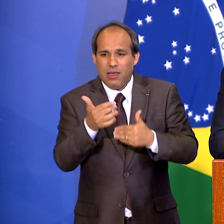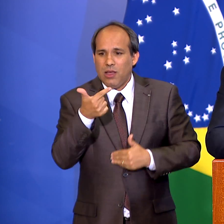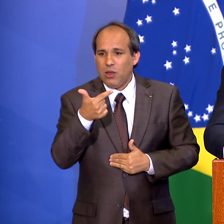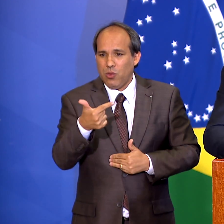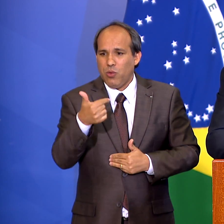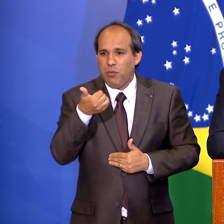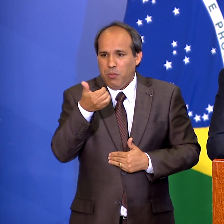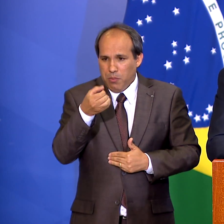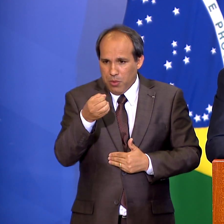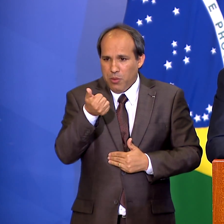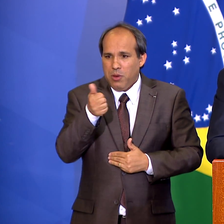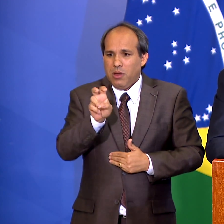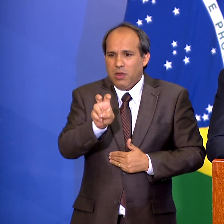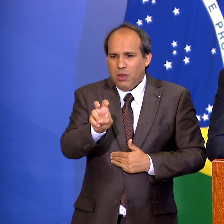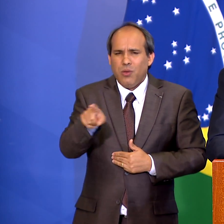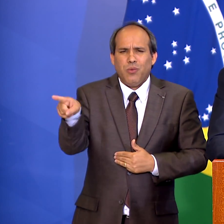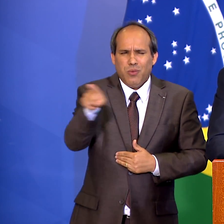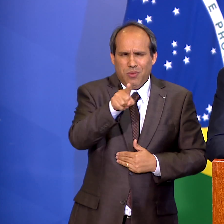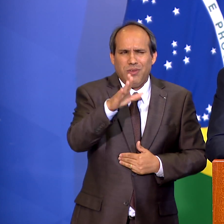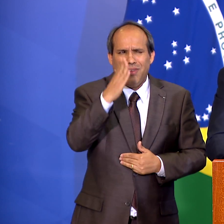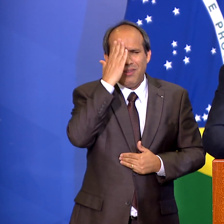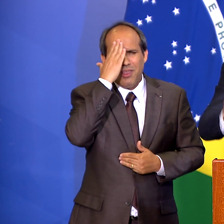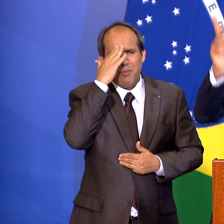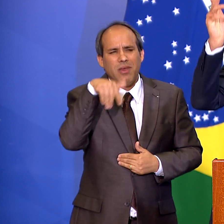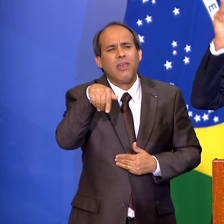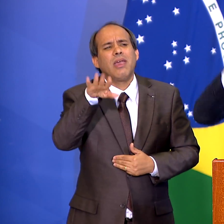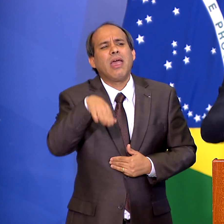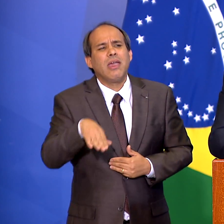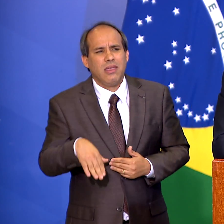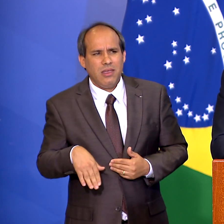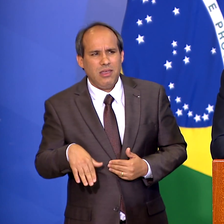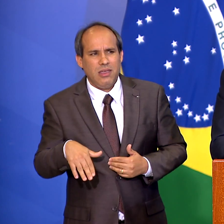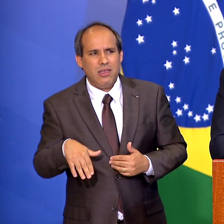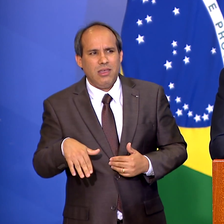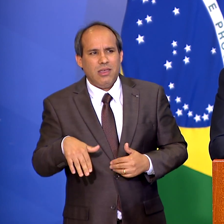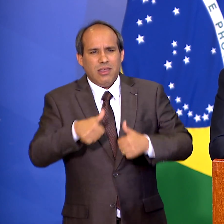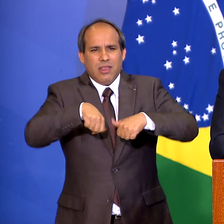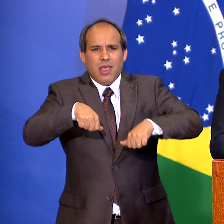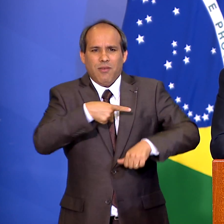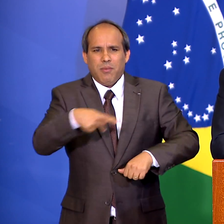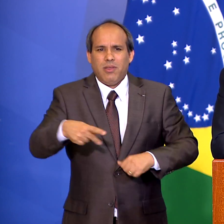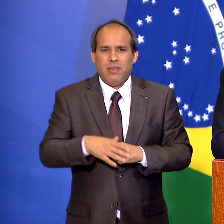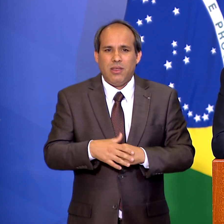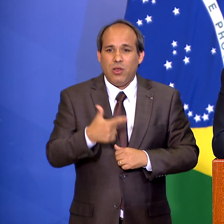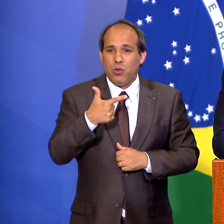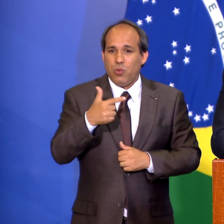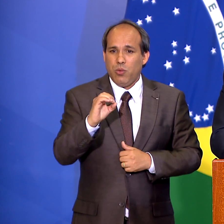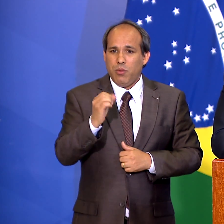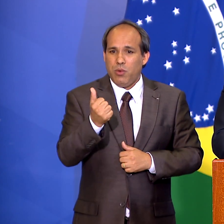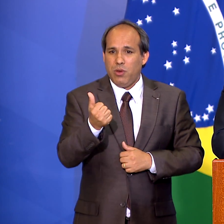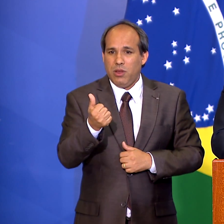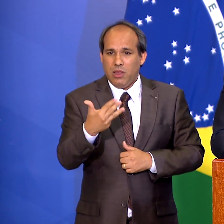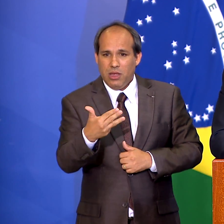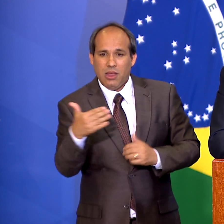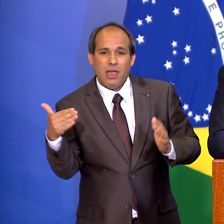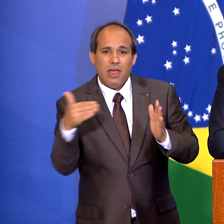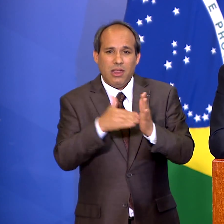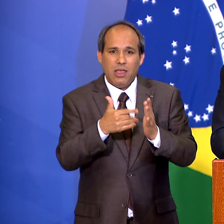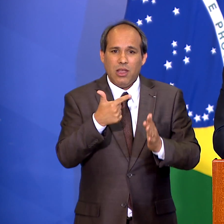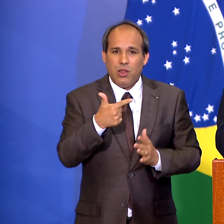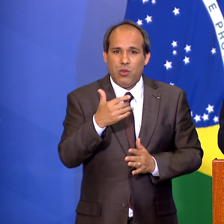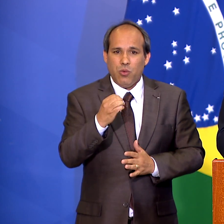2015, vamos, né? Acho que todo mundo sabe quem ocupou aquela cadeira lá em cima, de 2003 a 2015, as duas pessoas que